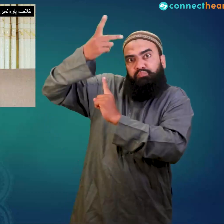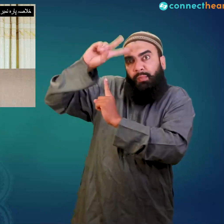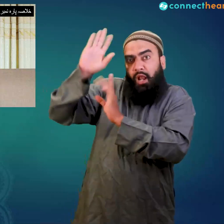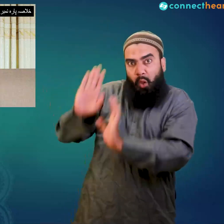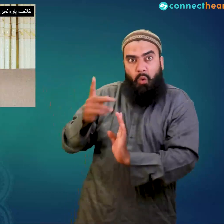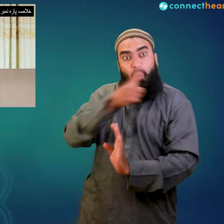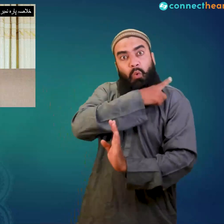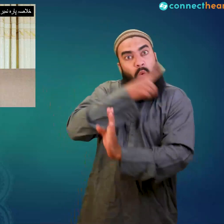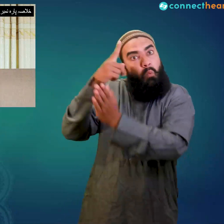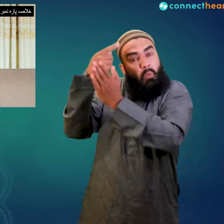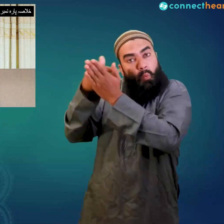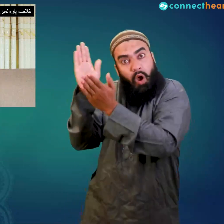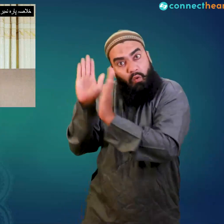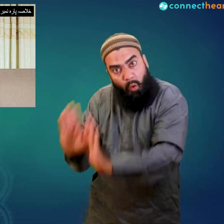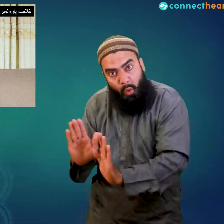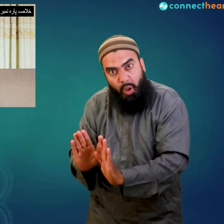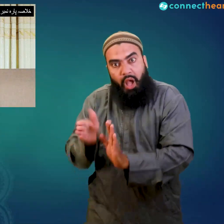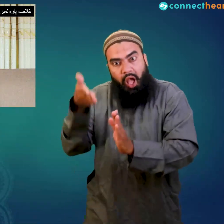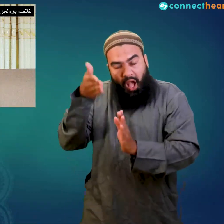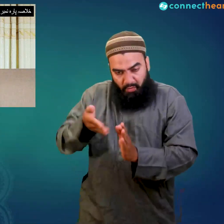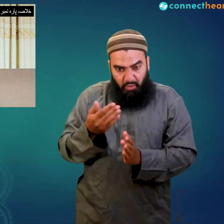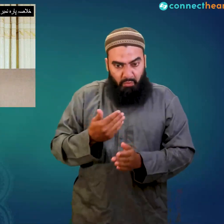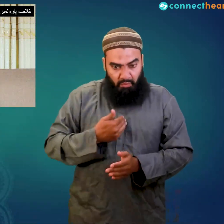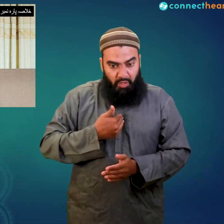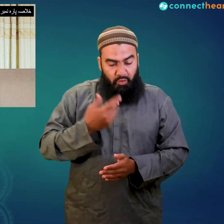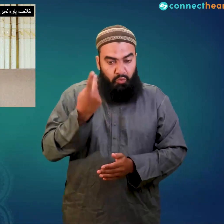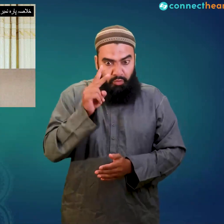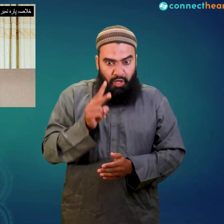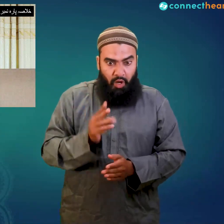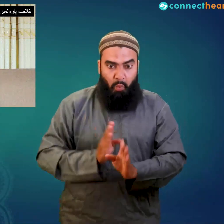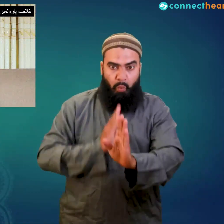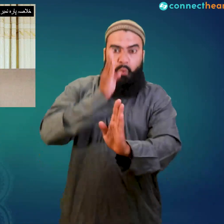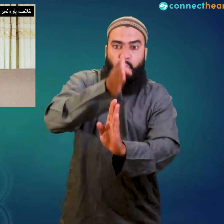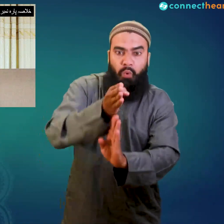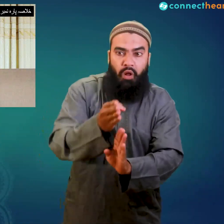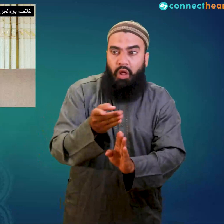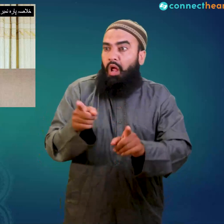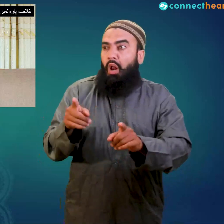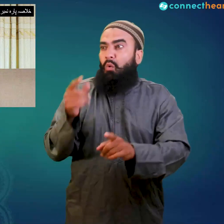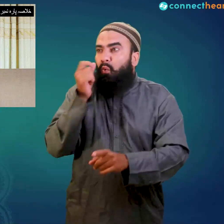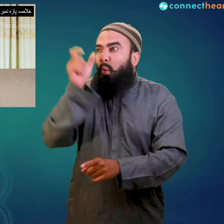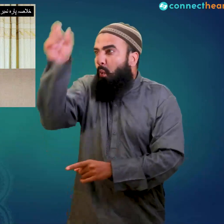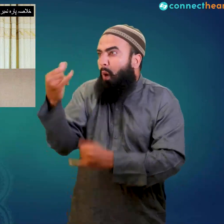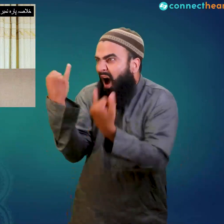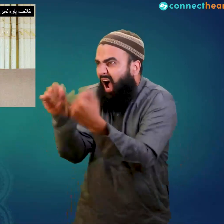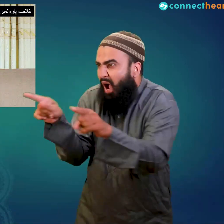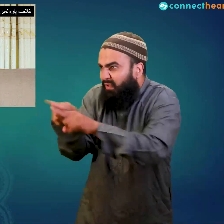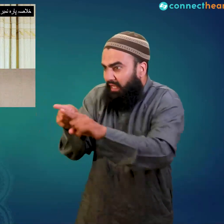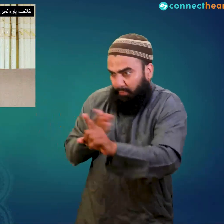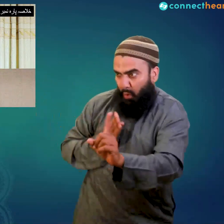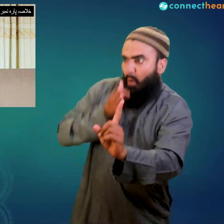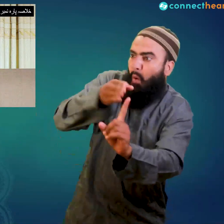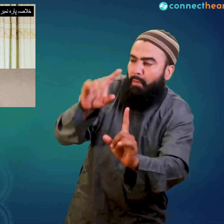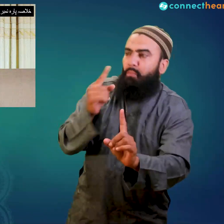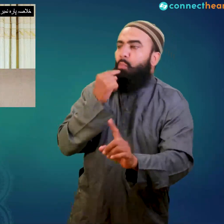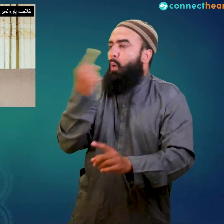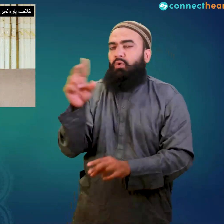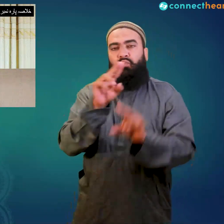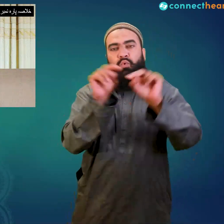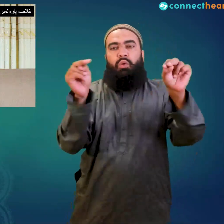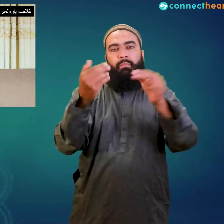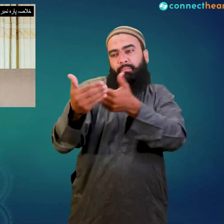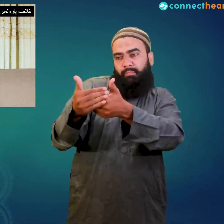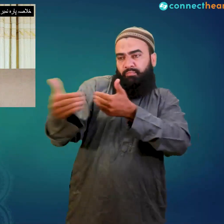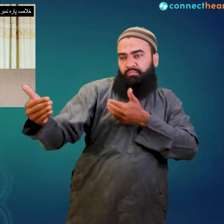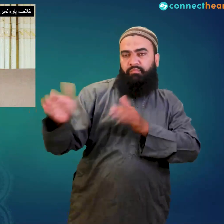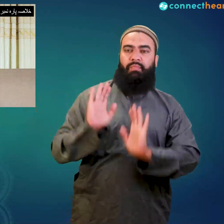میرا پچھلا گناہ معاف کر دیا، میں پھر کبھی مجرموں کا ساتھی نہیں بنوں گا، ان کی مدد نہیں کروں